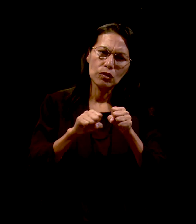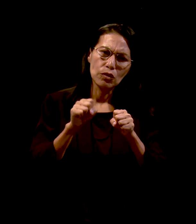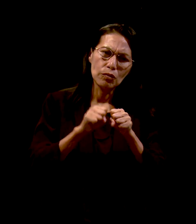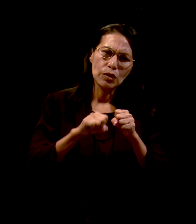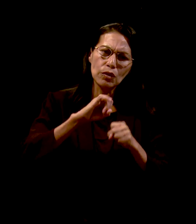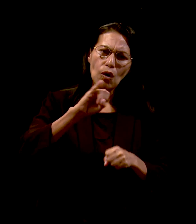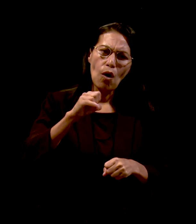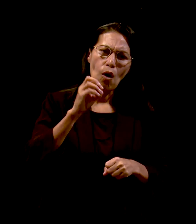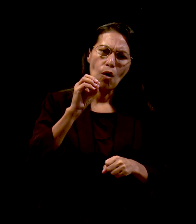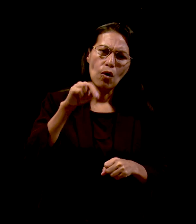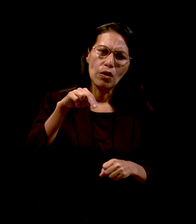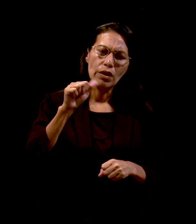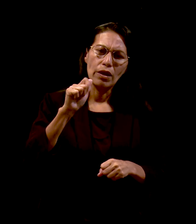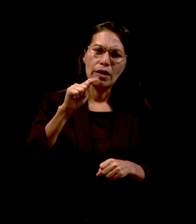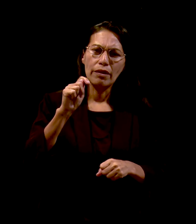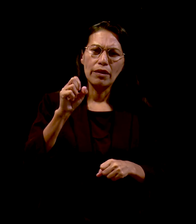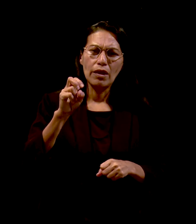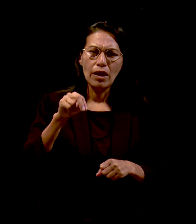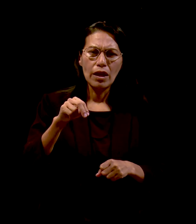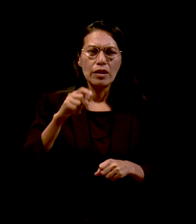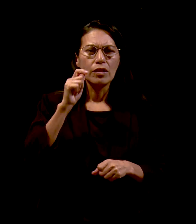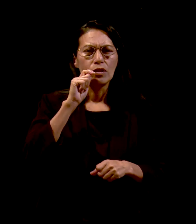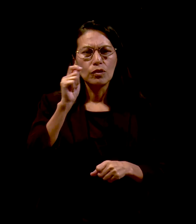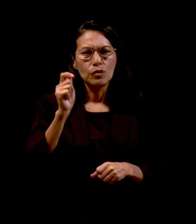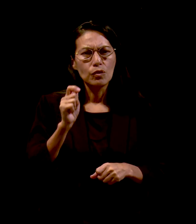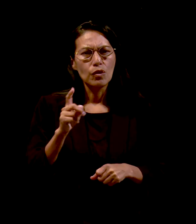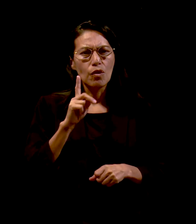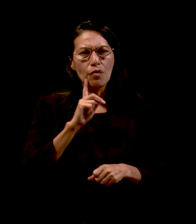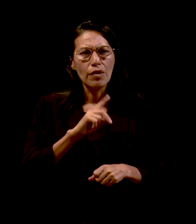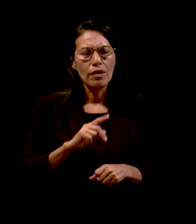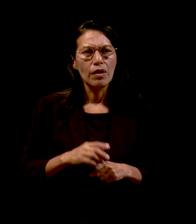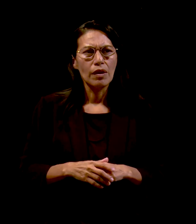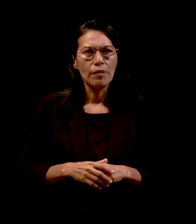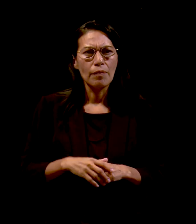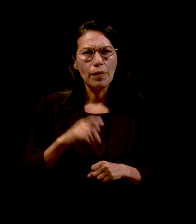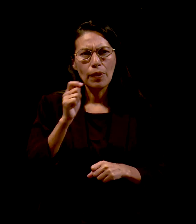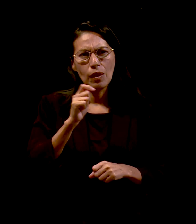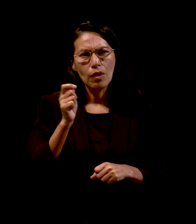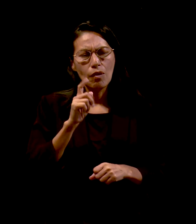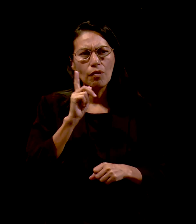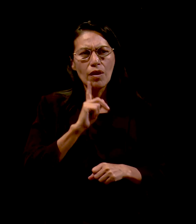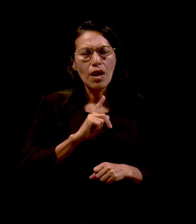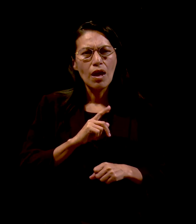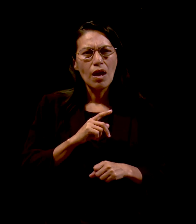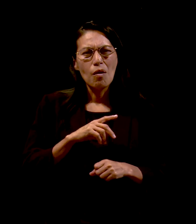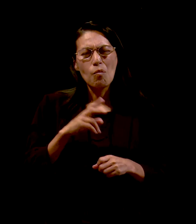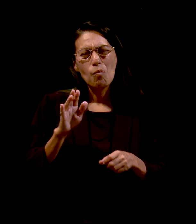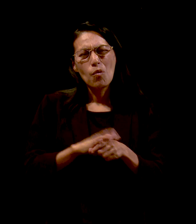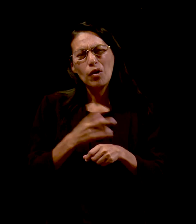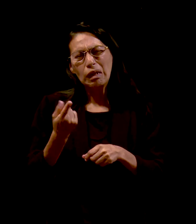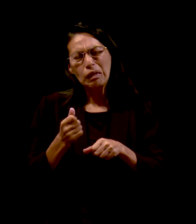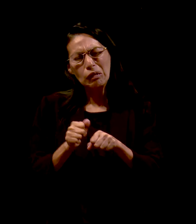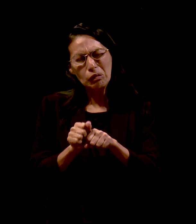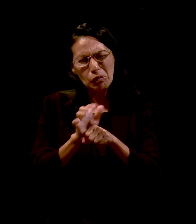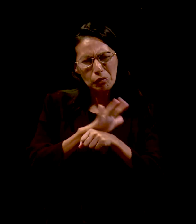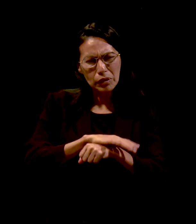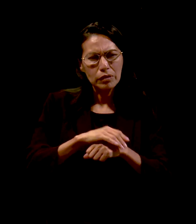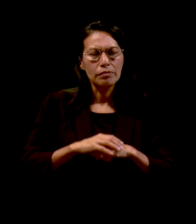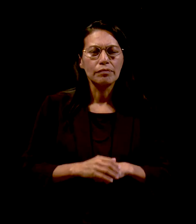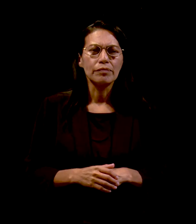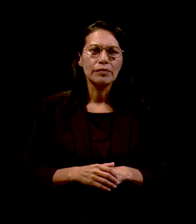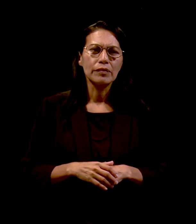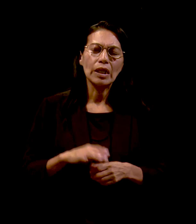y la familia de ella para que todos puedan salir bien ya que se han contagiado de kobe muchas gracias por